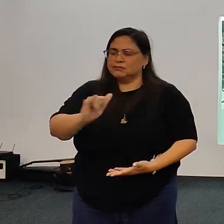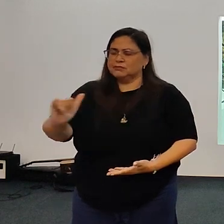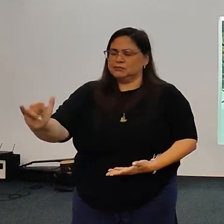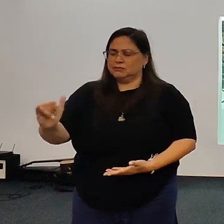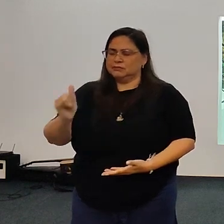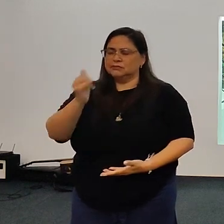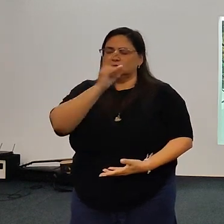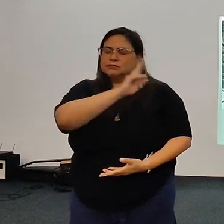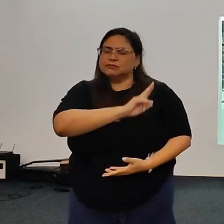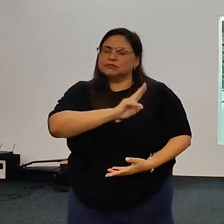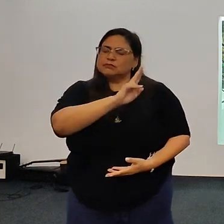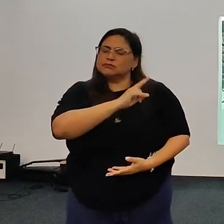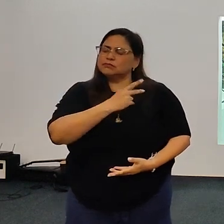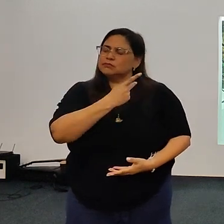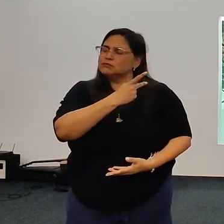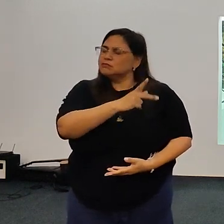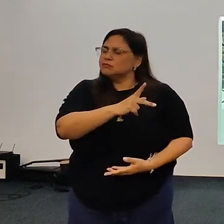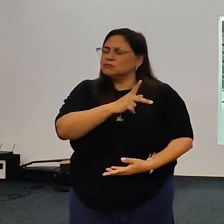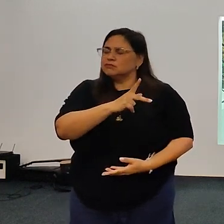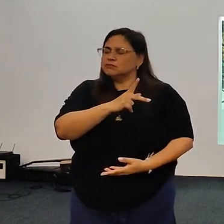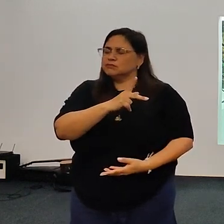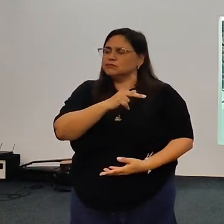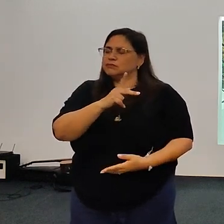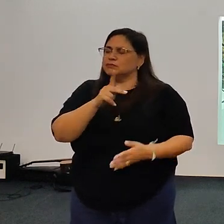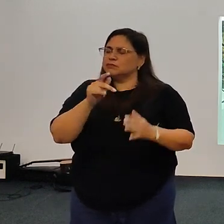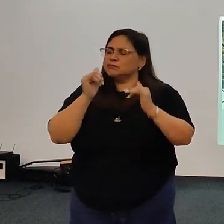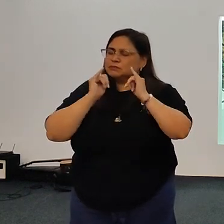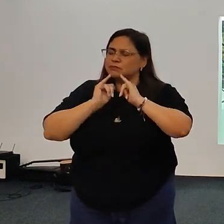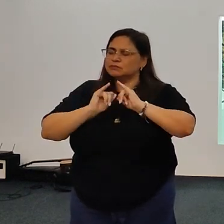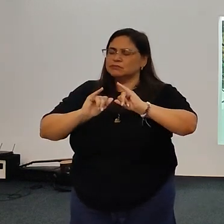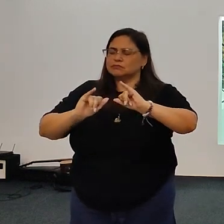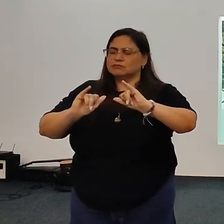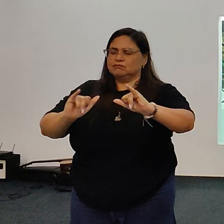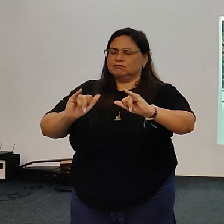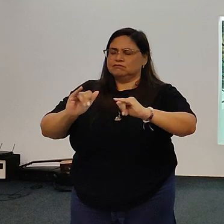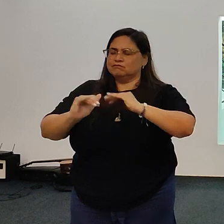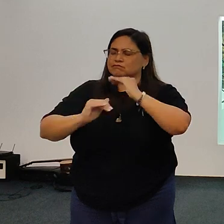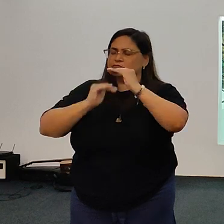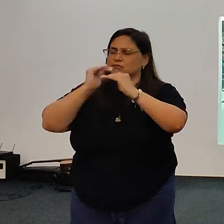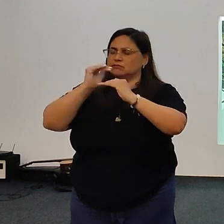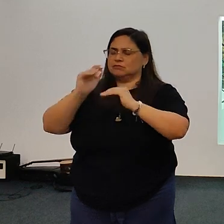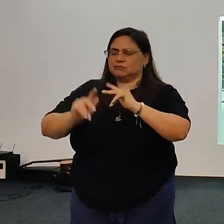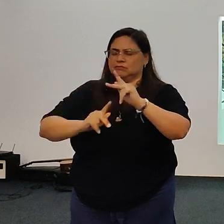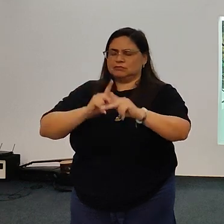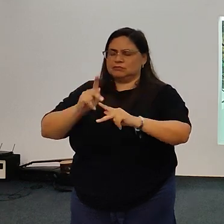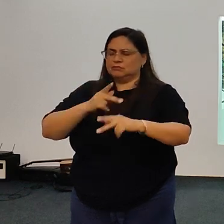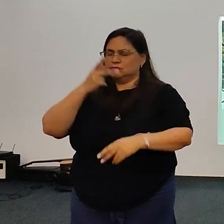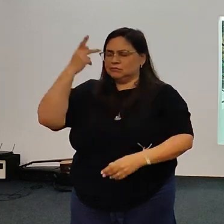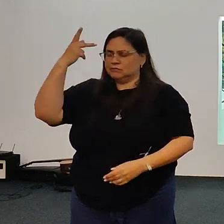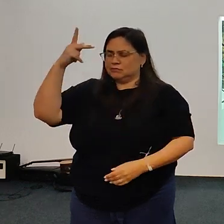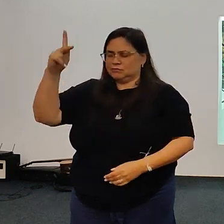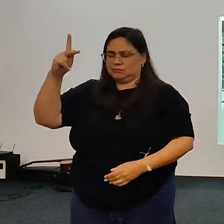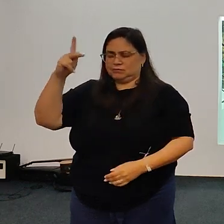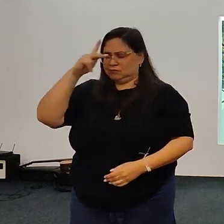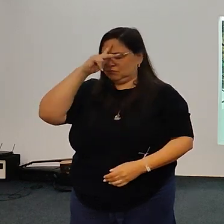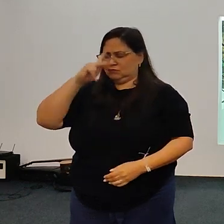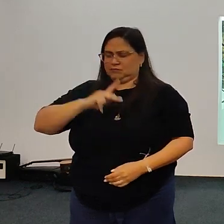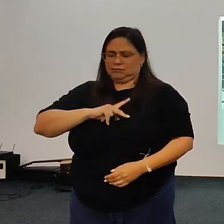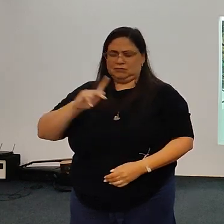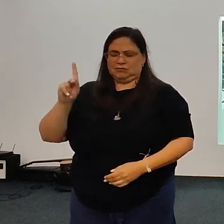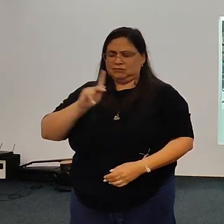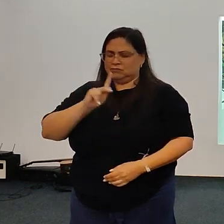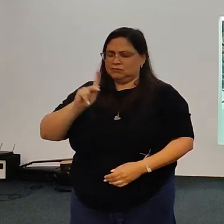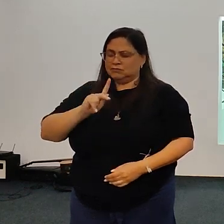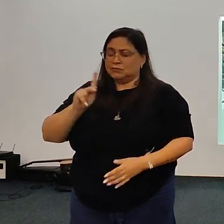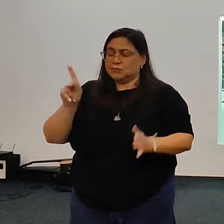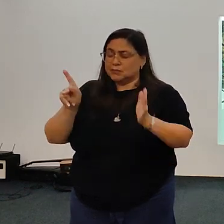Senhor me use apenas como uma ferramenta que sou, Pai, para a edificação do teu povo. Que não venha nada de mim, pois eu não posso oferecer nada para ninguém aqui,